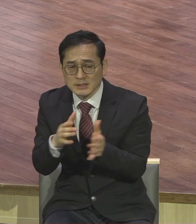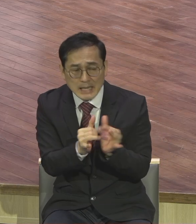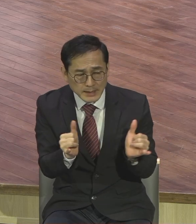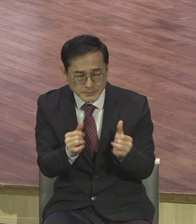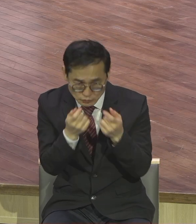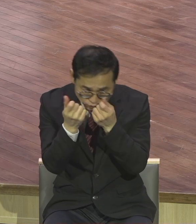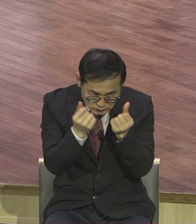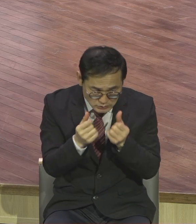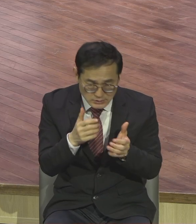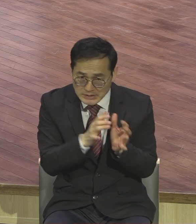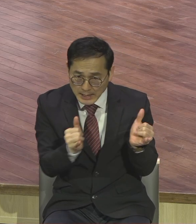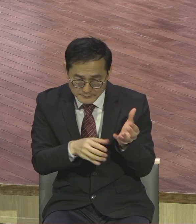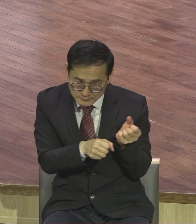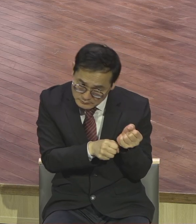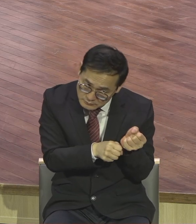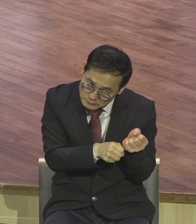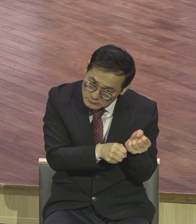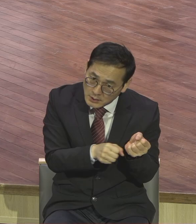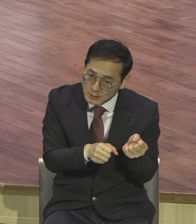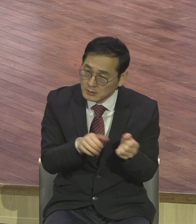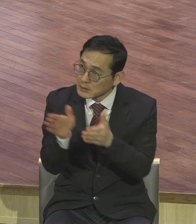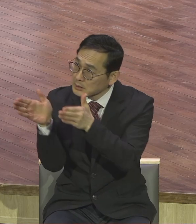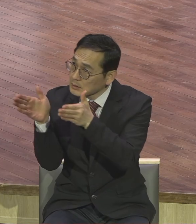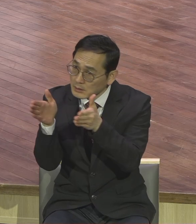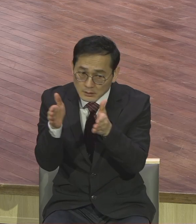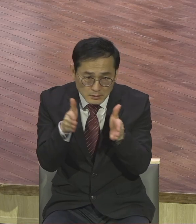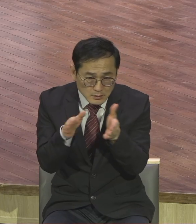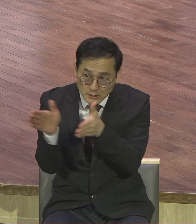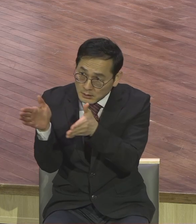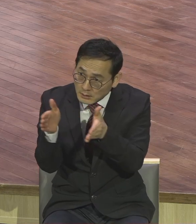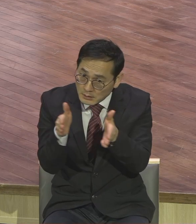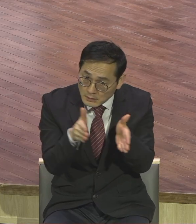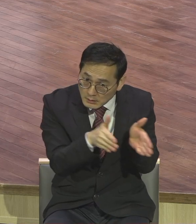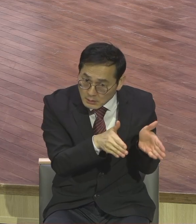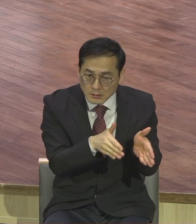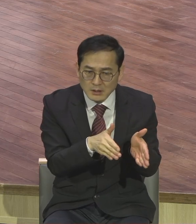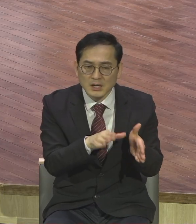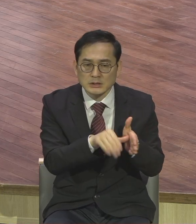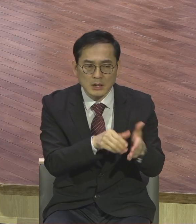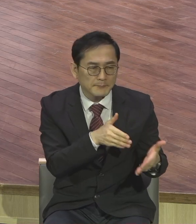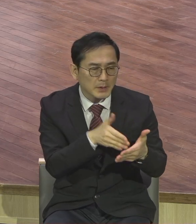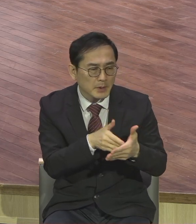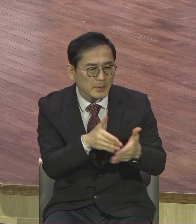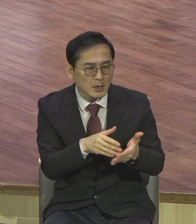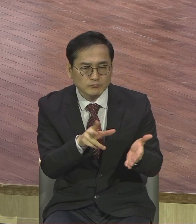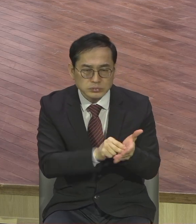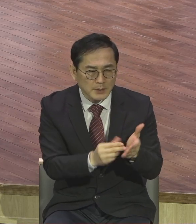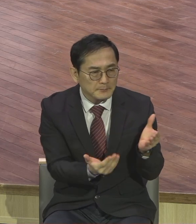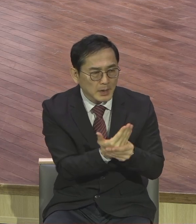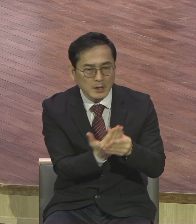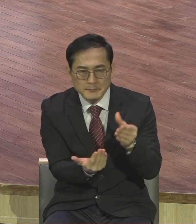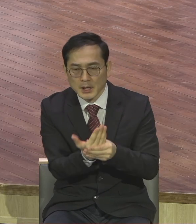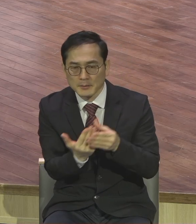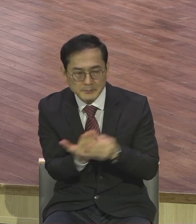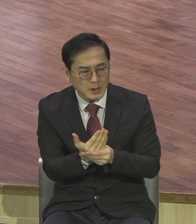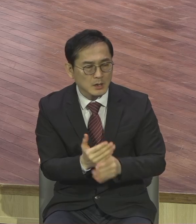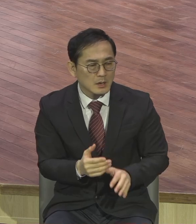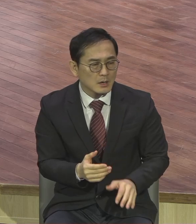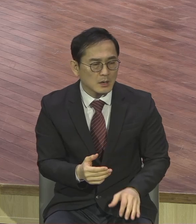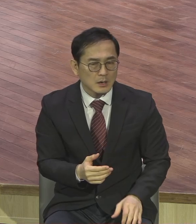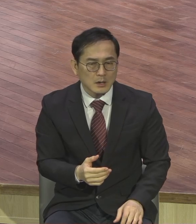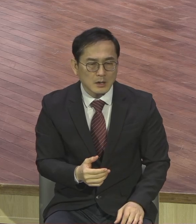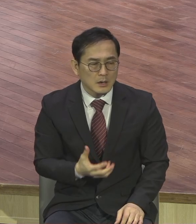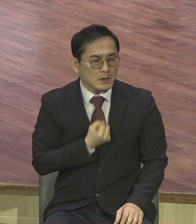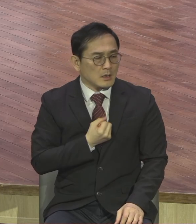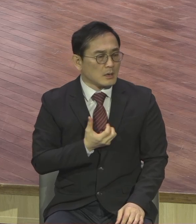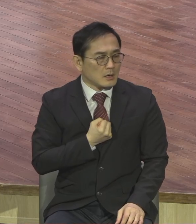그냥 하나님만 오직 바라봐야 되는데 그 안 바라보니까 계속 어려운 거예요. 너무너무 어렵고 힘들어지는 과정에 왔을 때 정신을